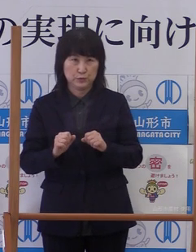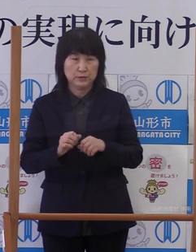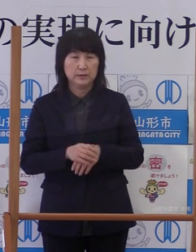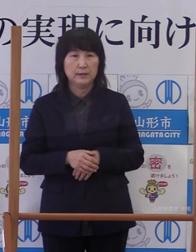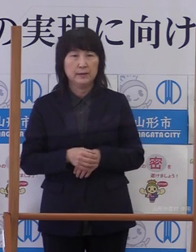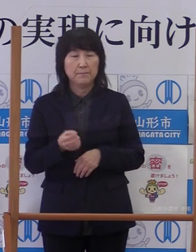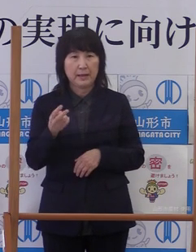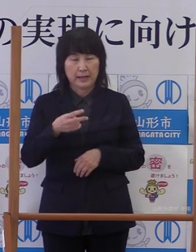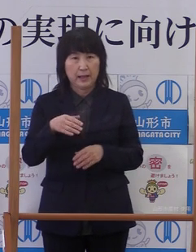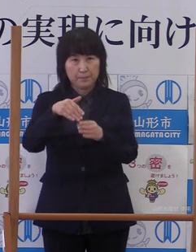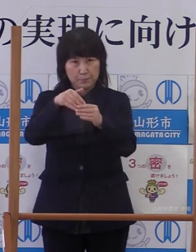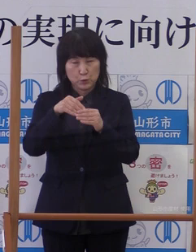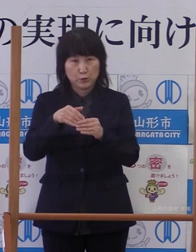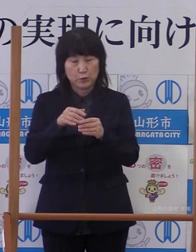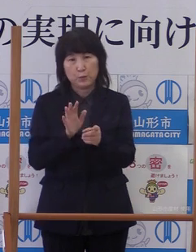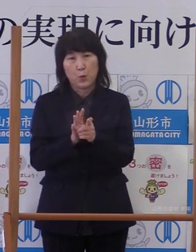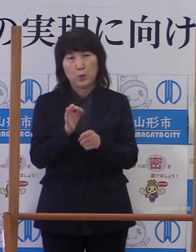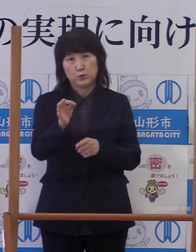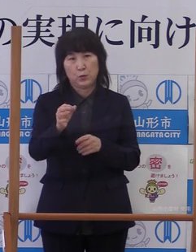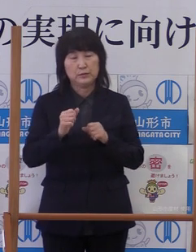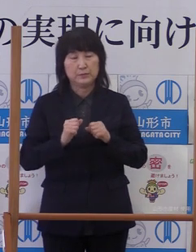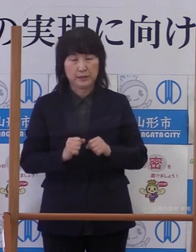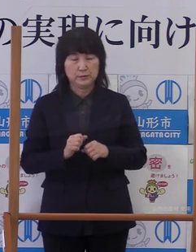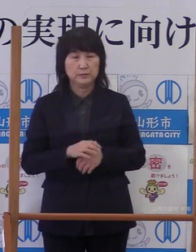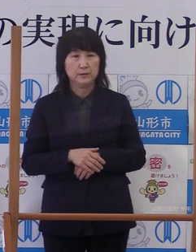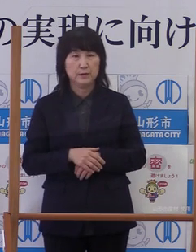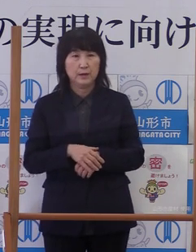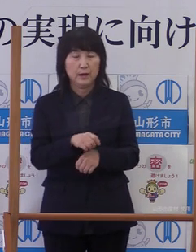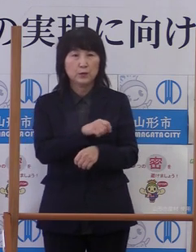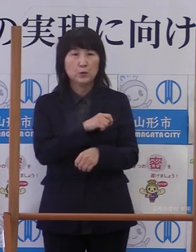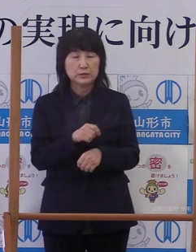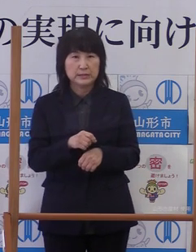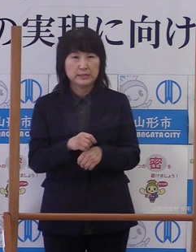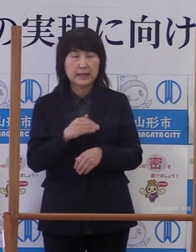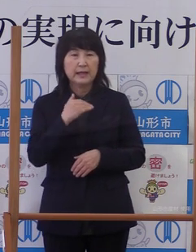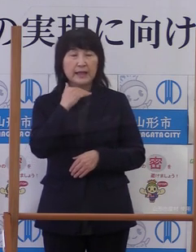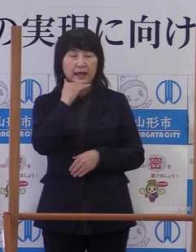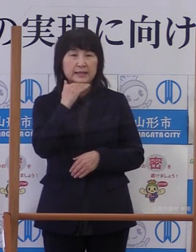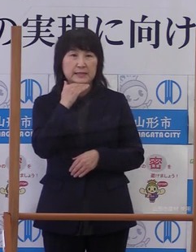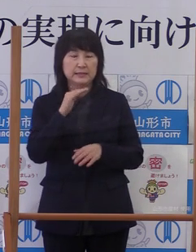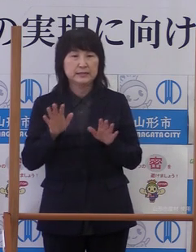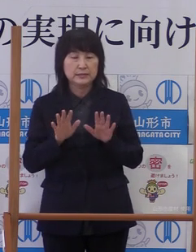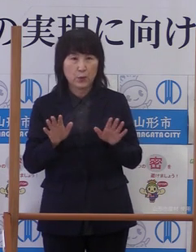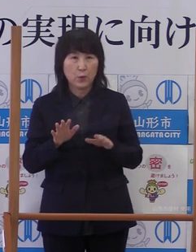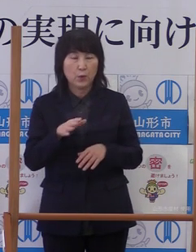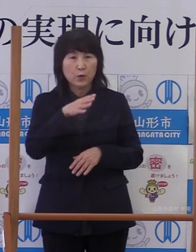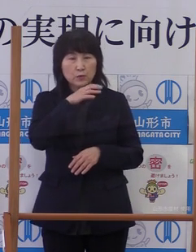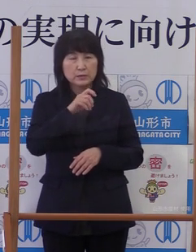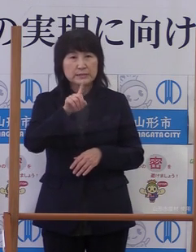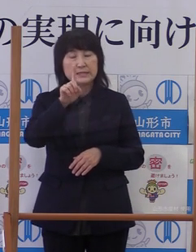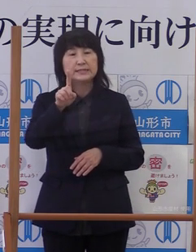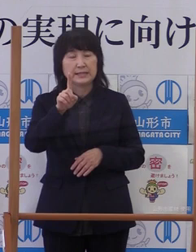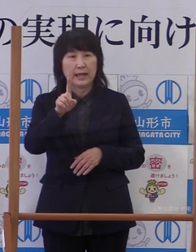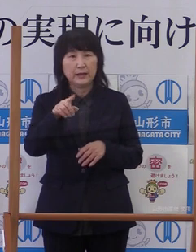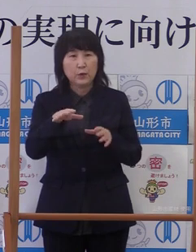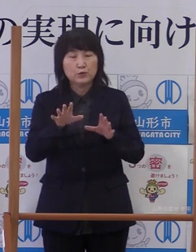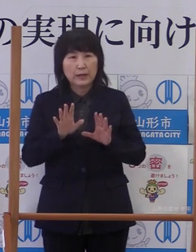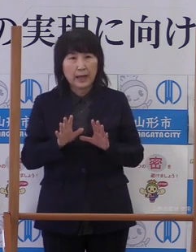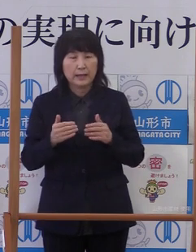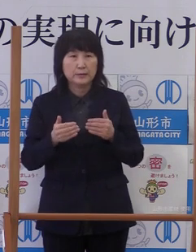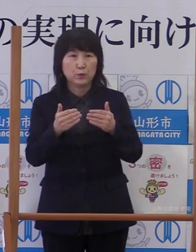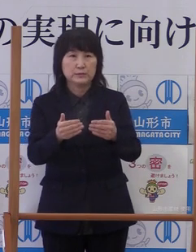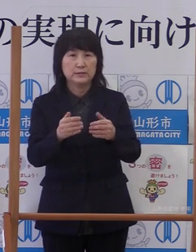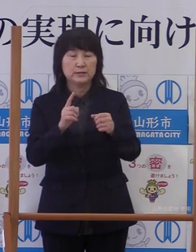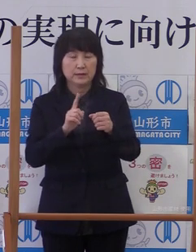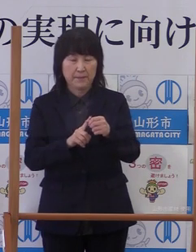に補助を行います。また特に待機児童の多い1歳児の受け入れを促進するため